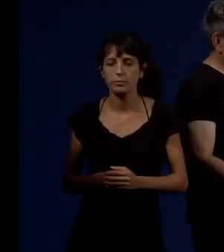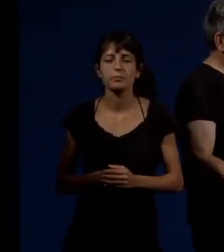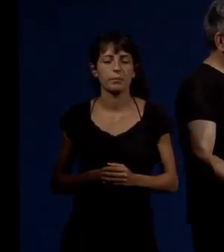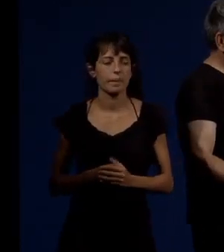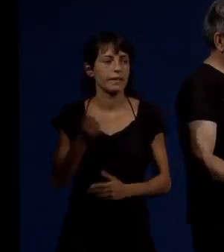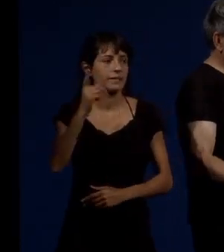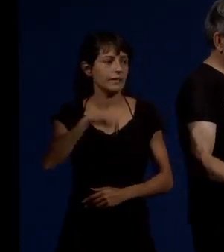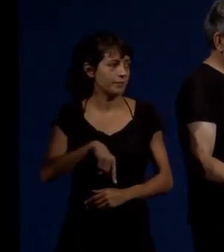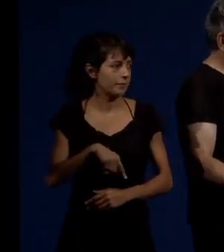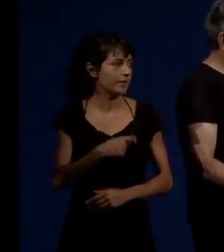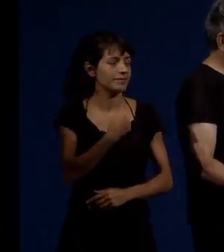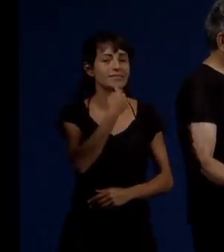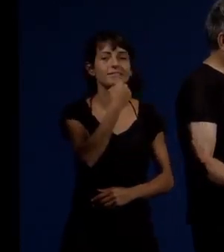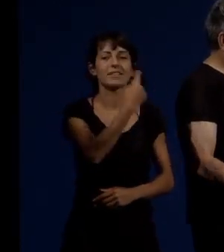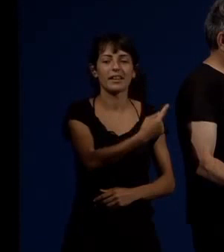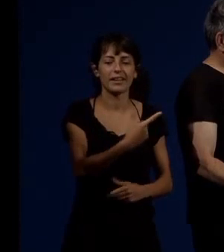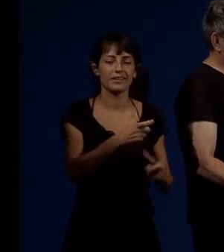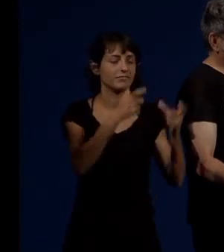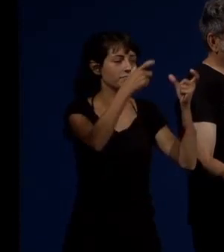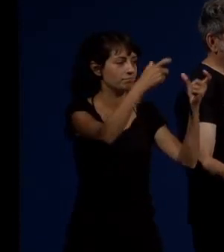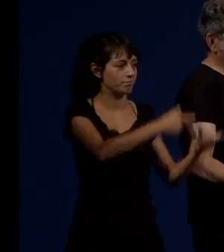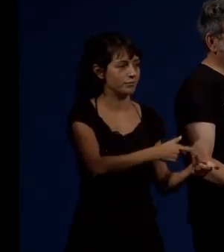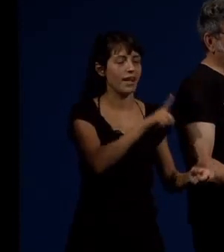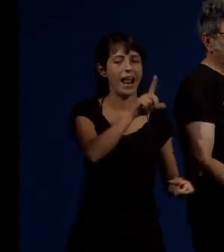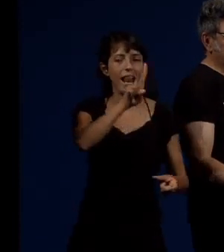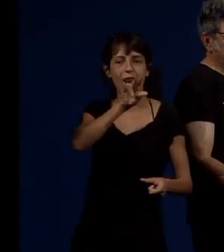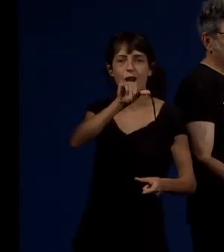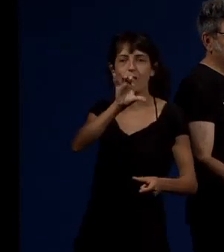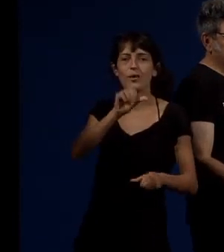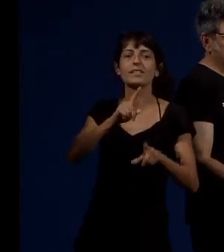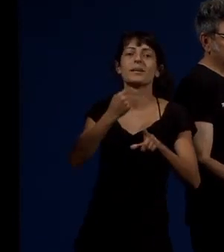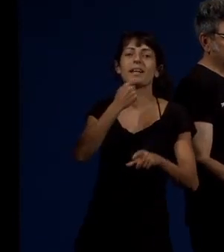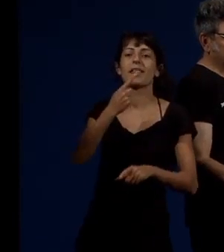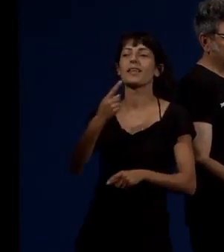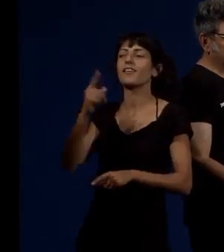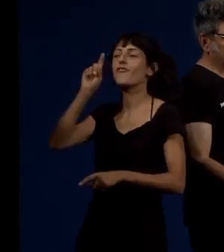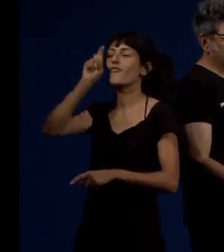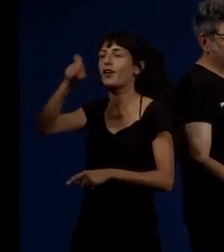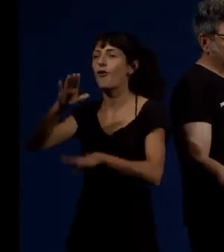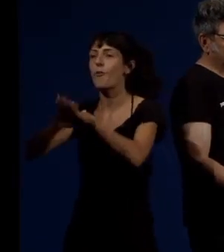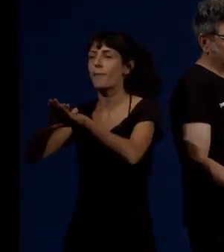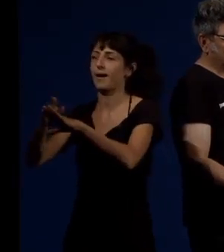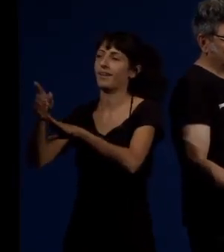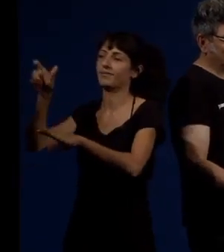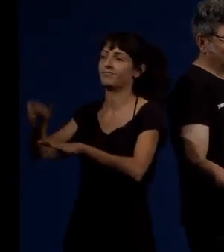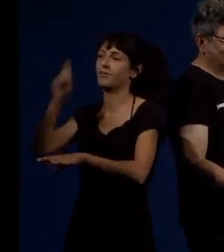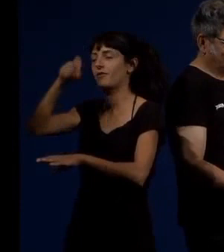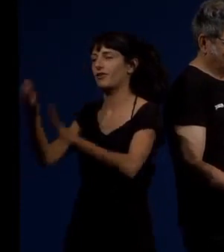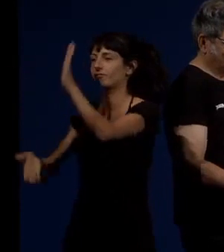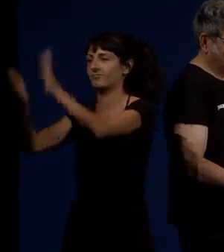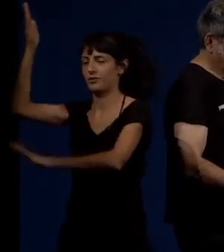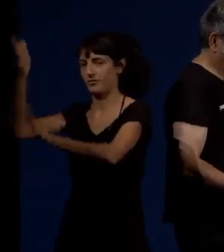que yo vou a dar a Luís para que yo entregue ao señor Feijóo, porque será o billete que o mande fora o 25 de setembro.